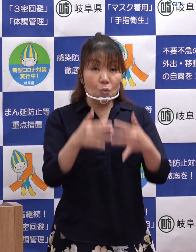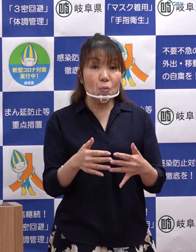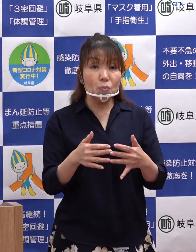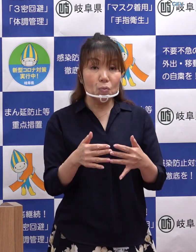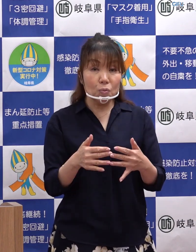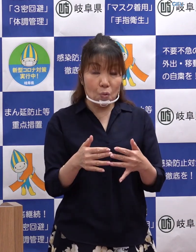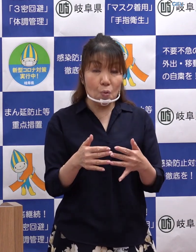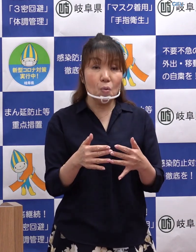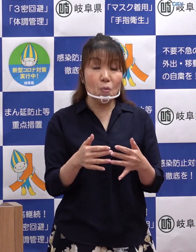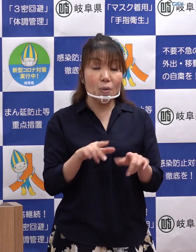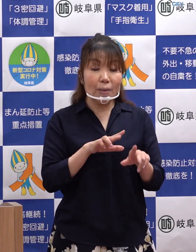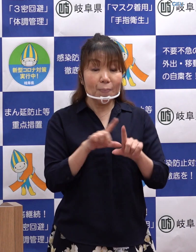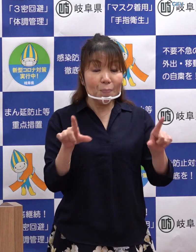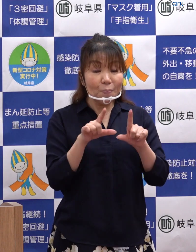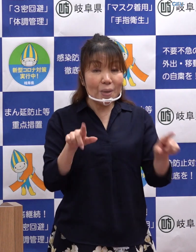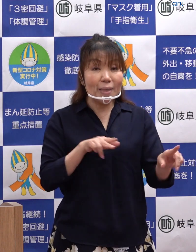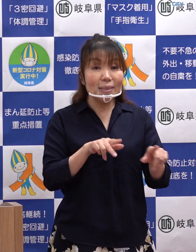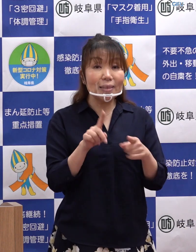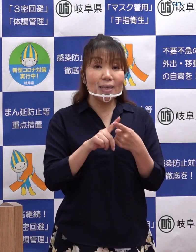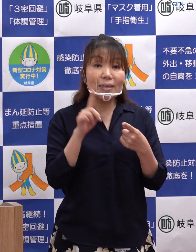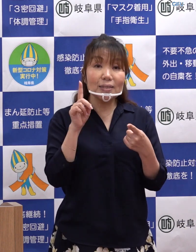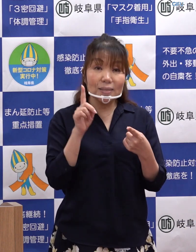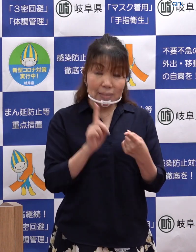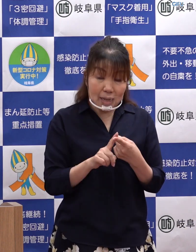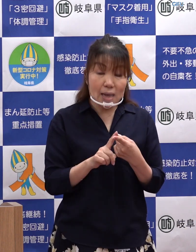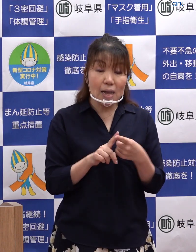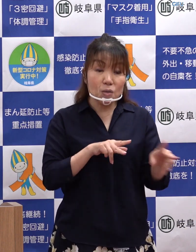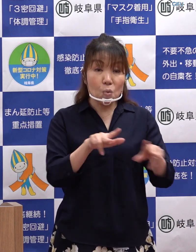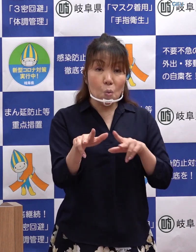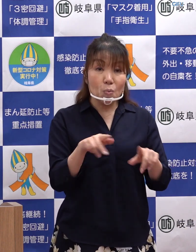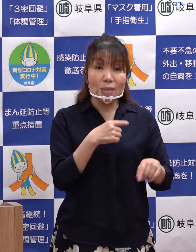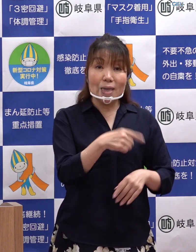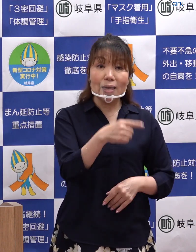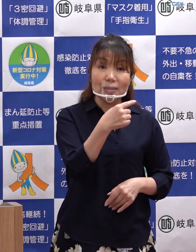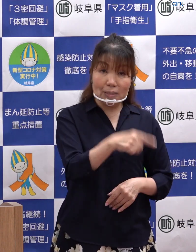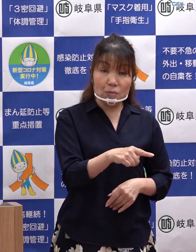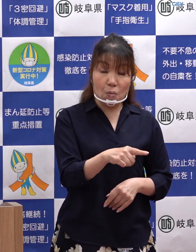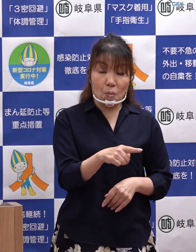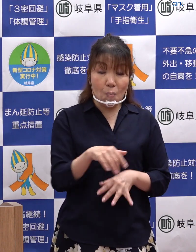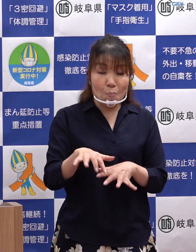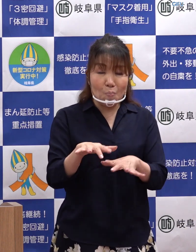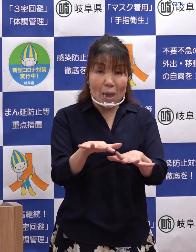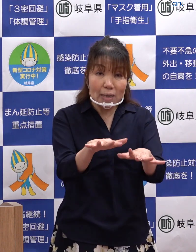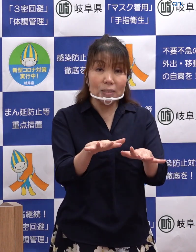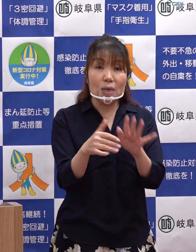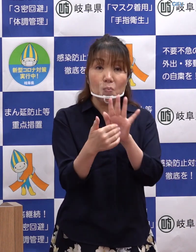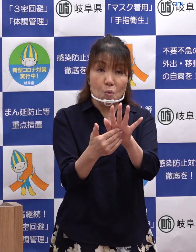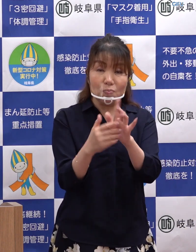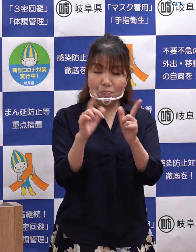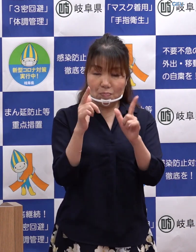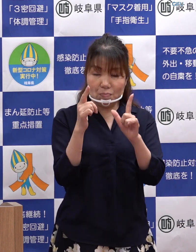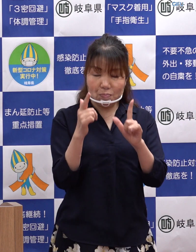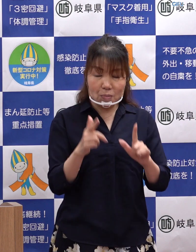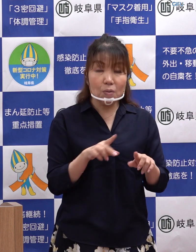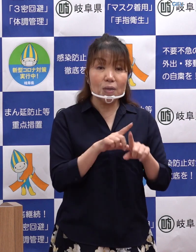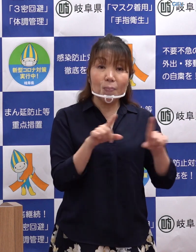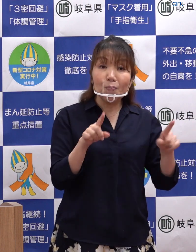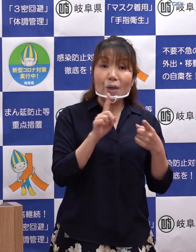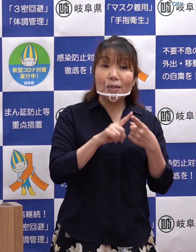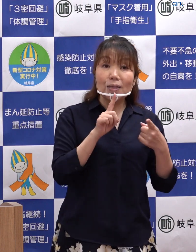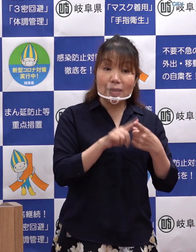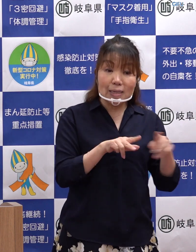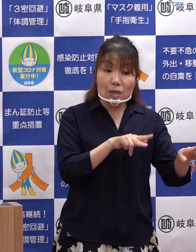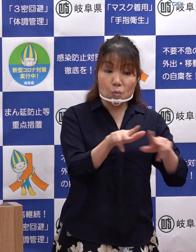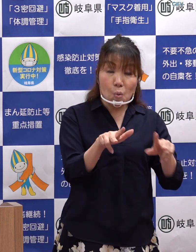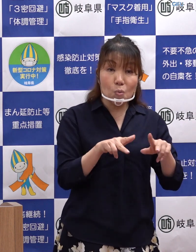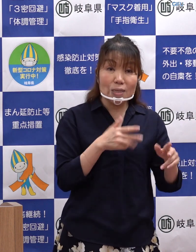行政指導としての、まん延防止の重点措置ではなくて、一般的な行政指導としての